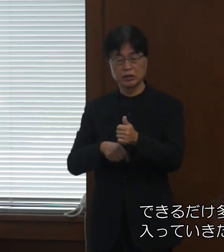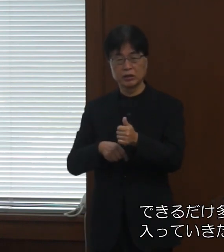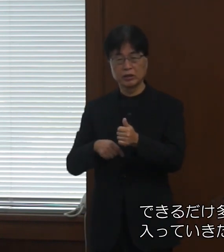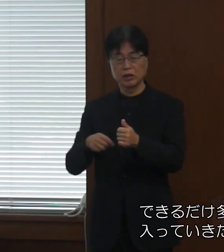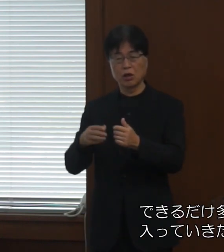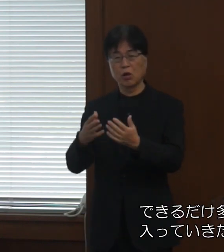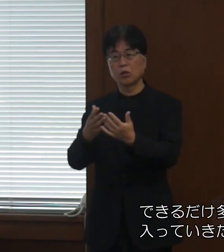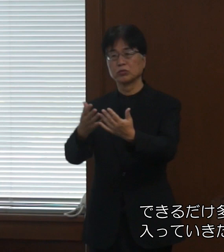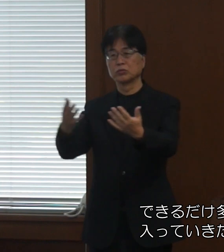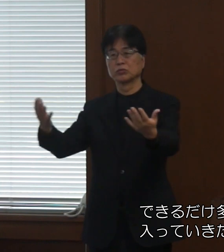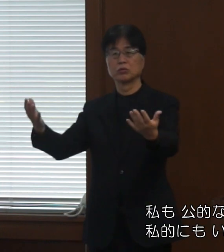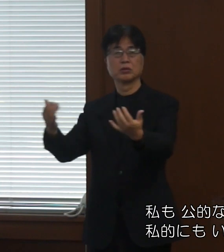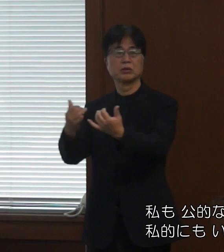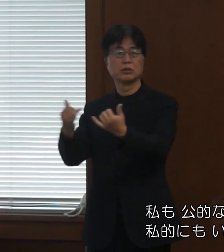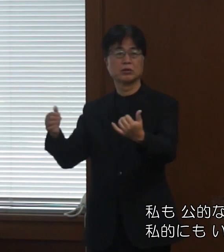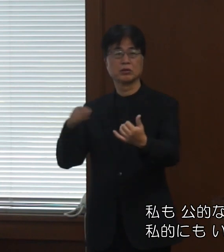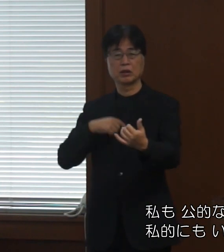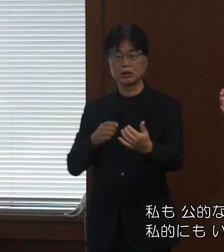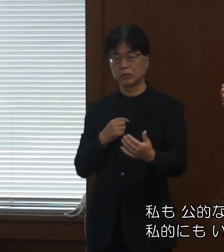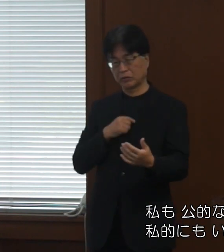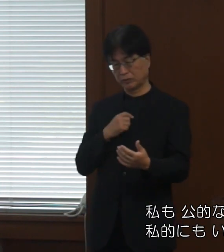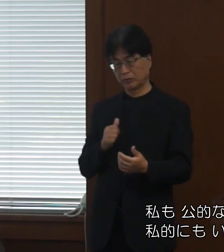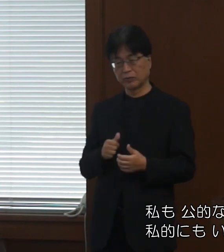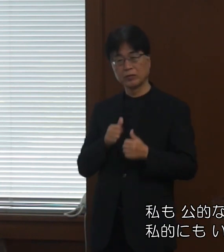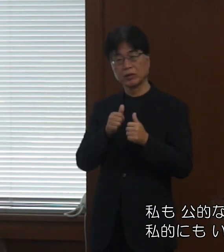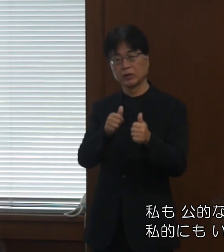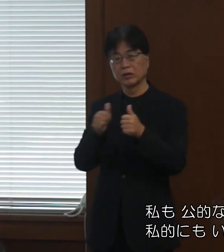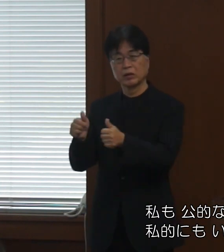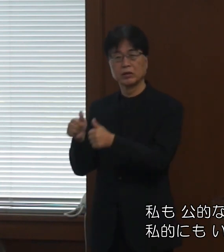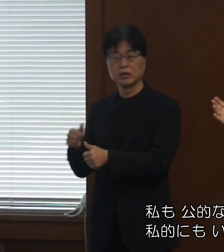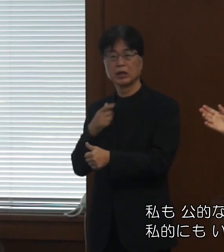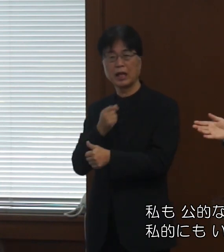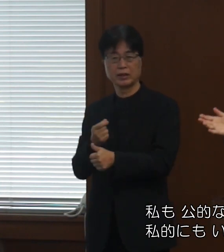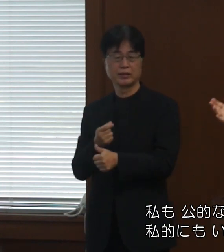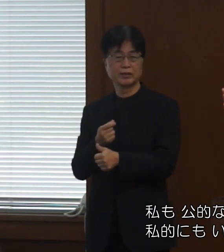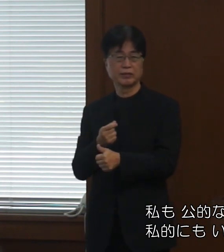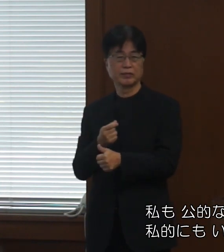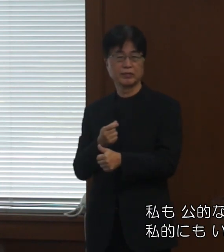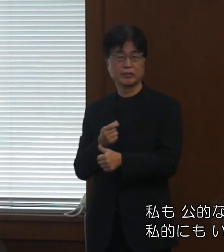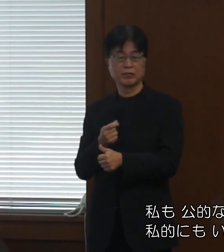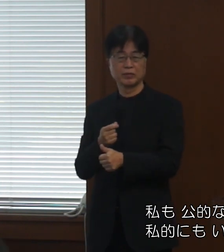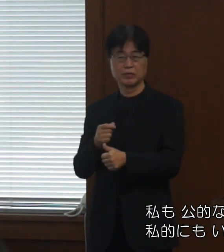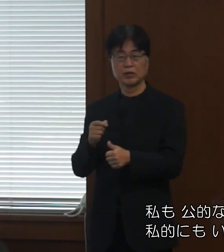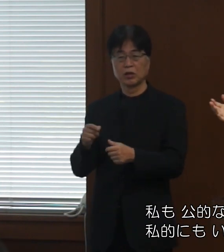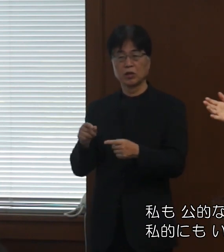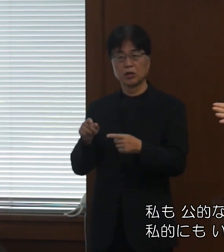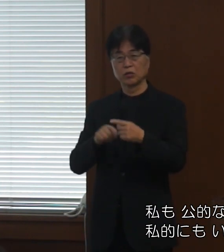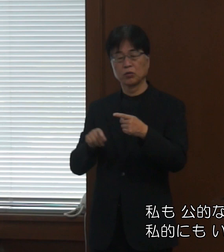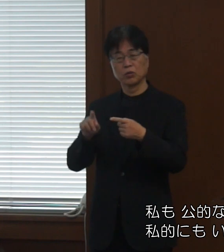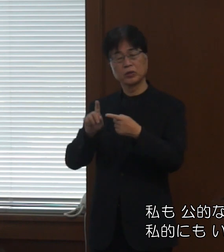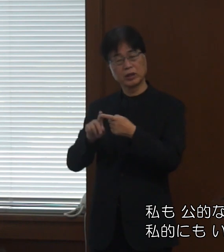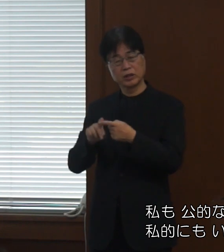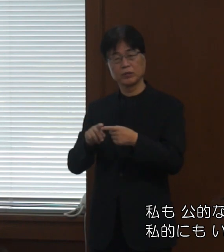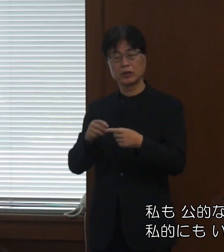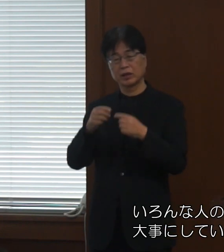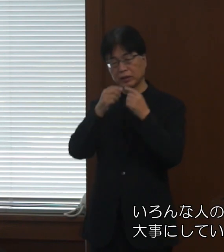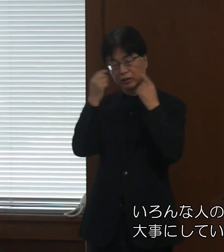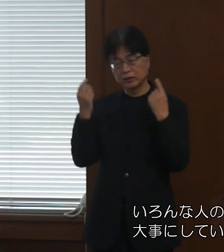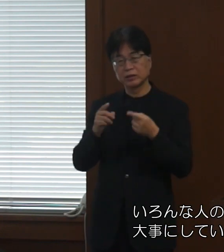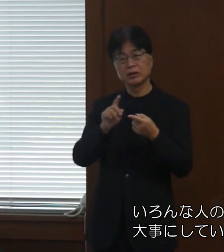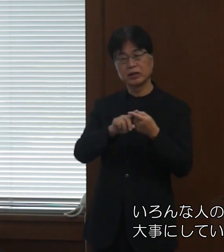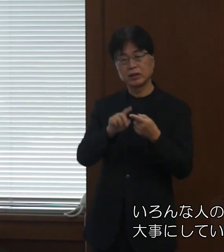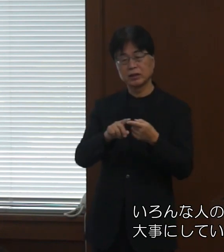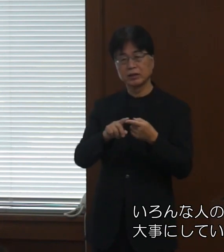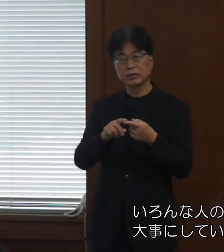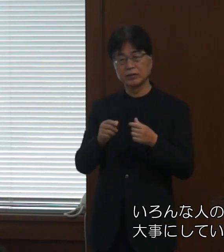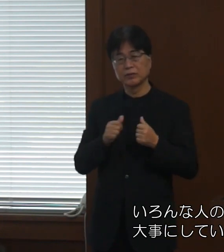こう入っていきたい私もいろんなその公的な場所だけではなくて私的にもいろんなところで